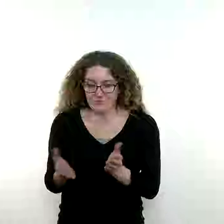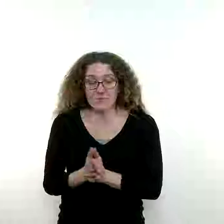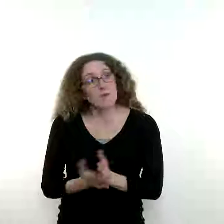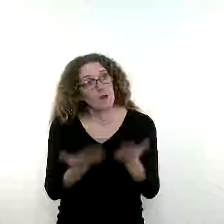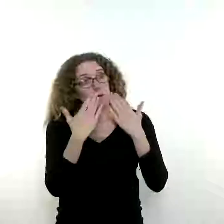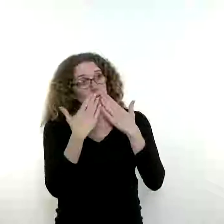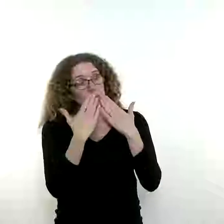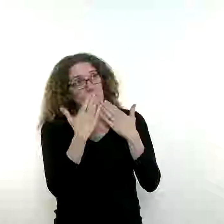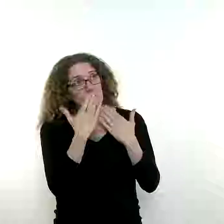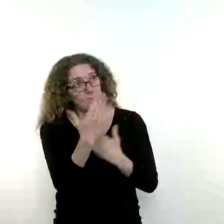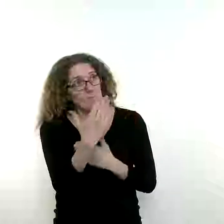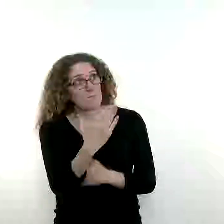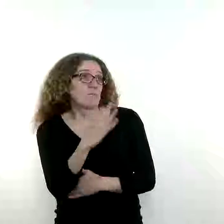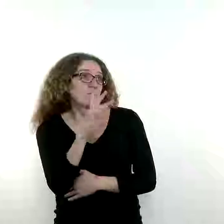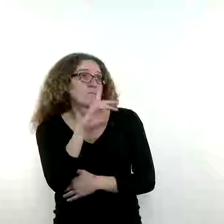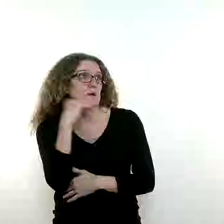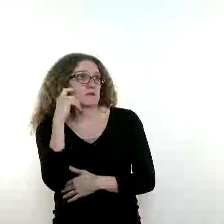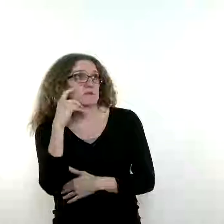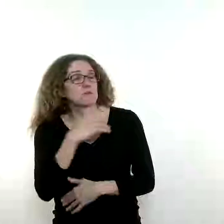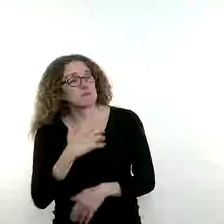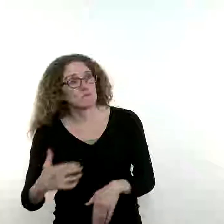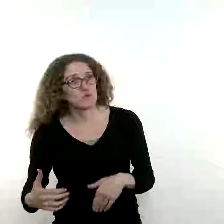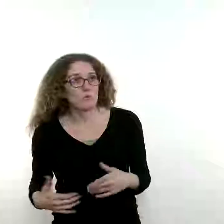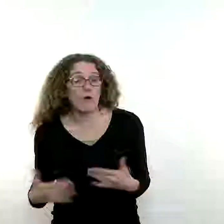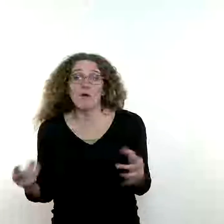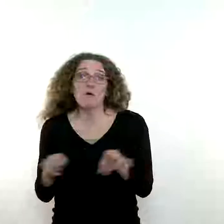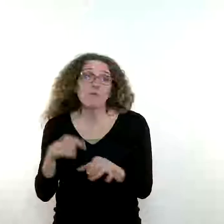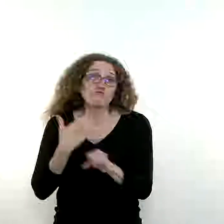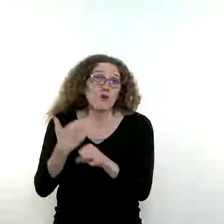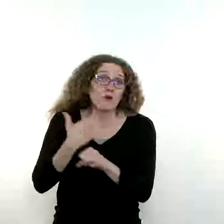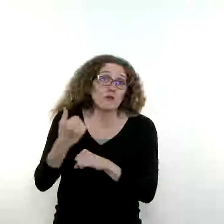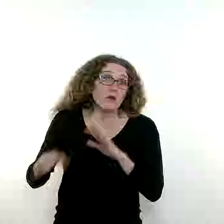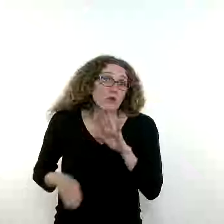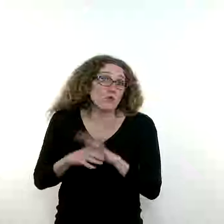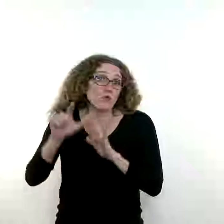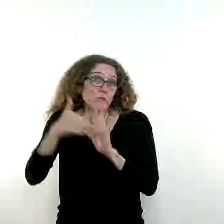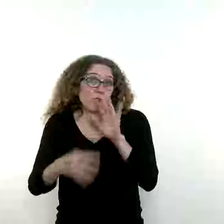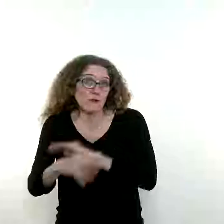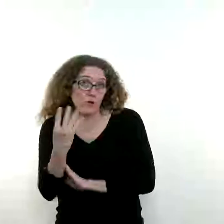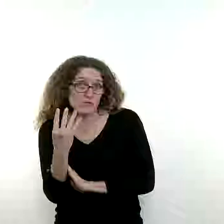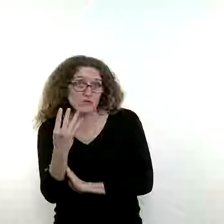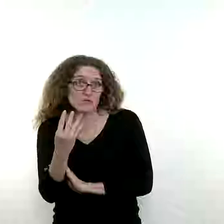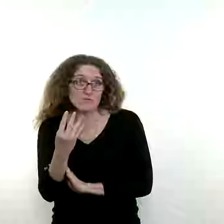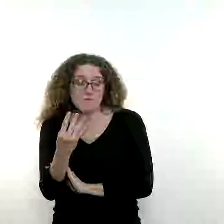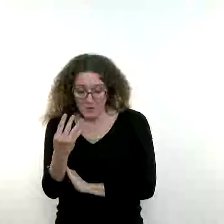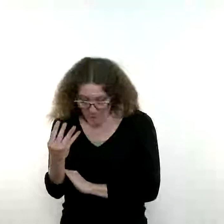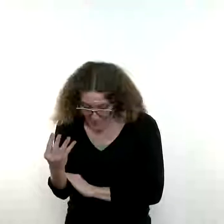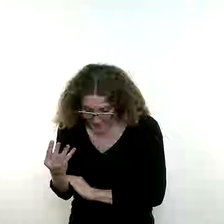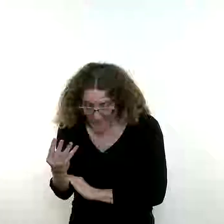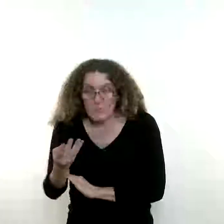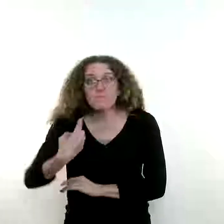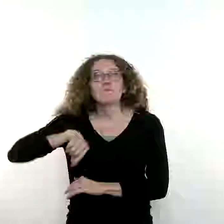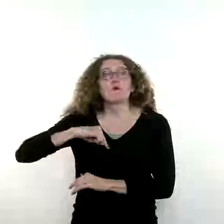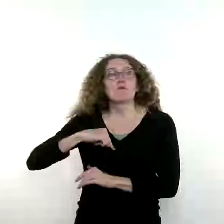Merci, Monsieur le maire. Alors, comme chaque année, depuis 2014, on augmente le parc